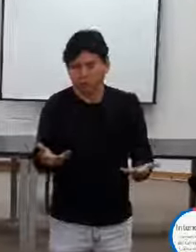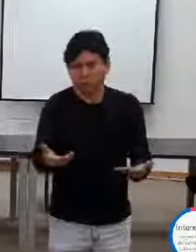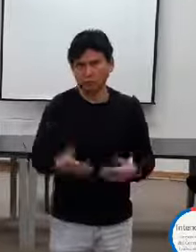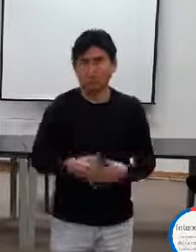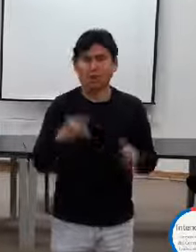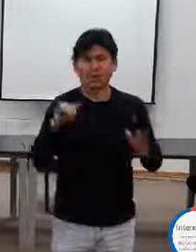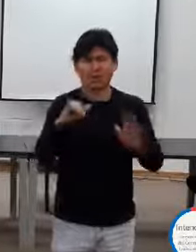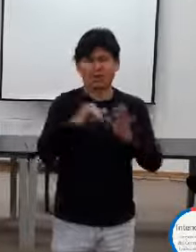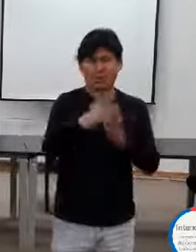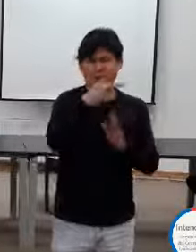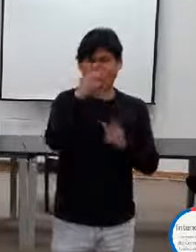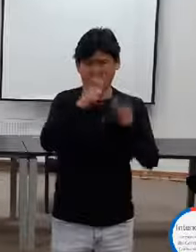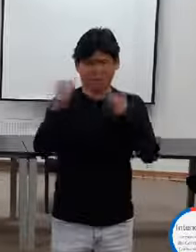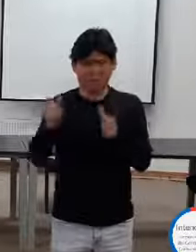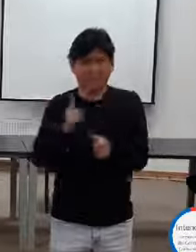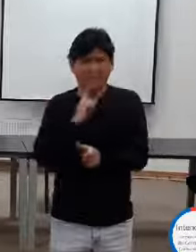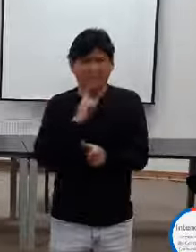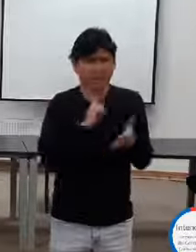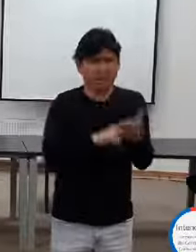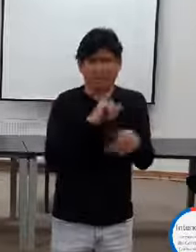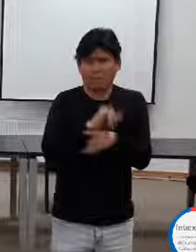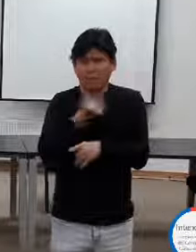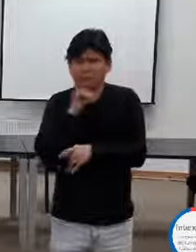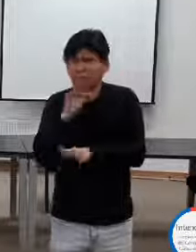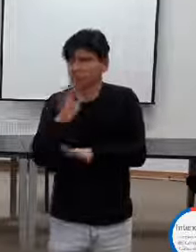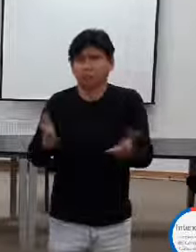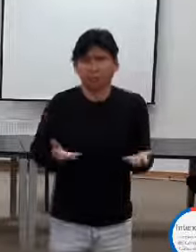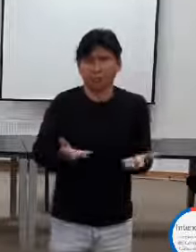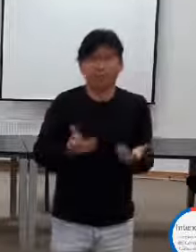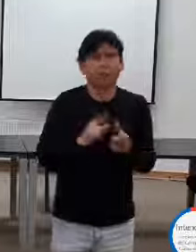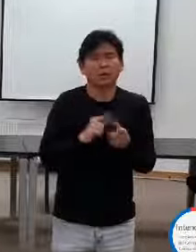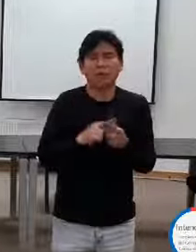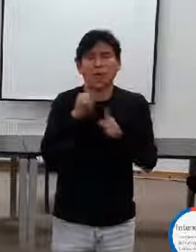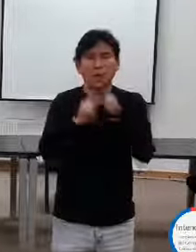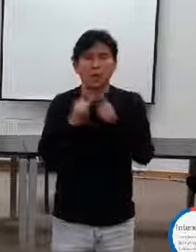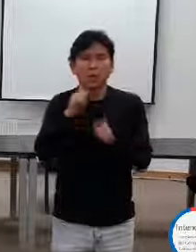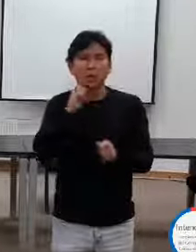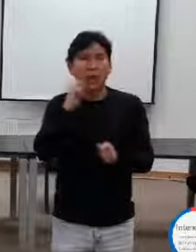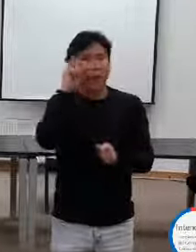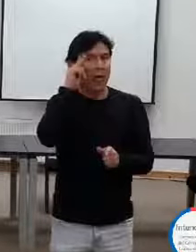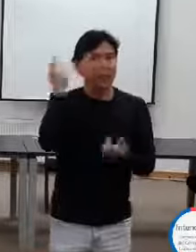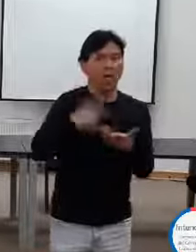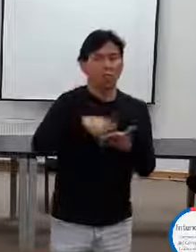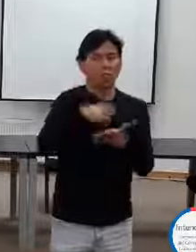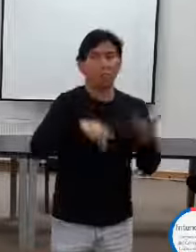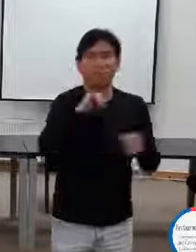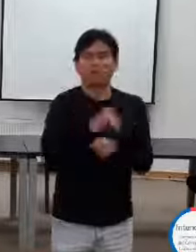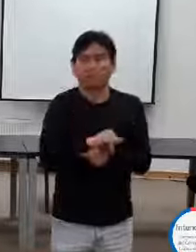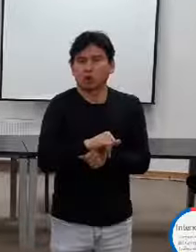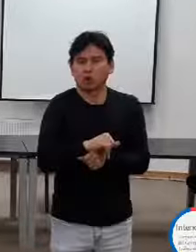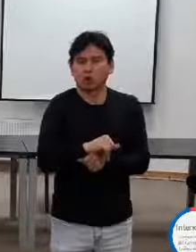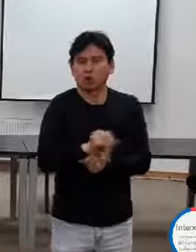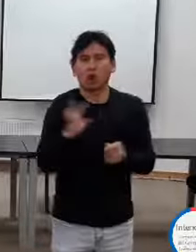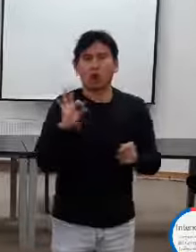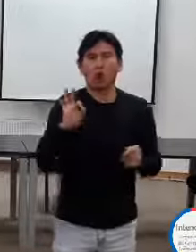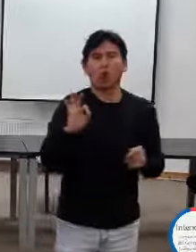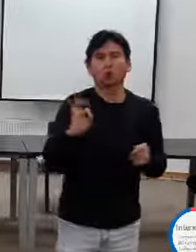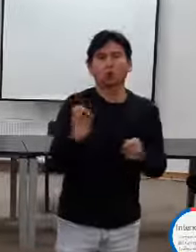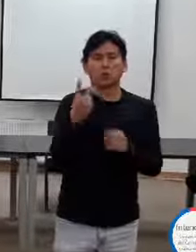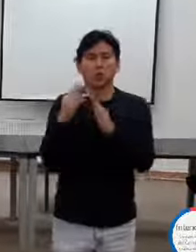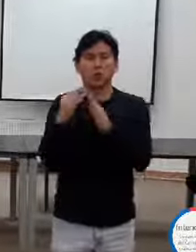un vuelo de 200 pasajeros, por ejemplo, y muchas personas o inventan contratos laborales o inventan primera